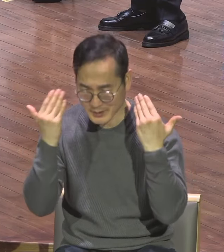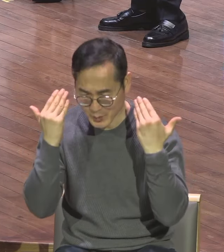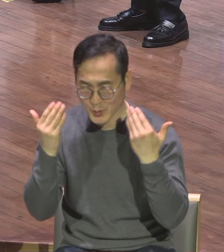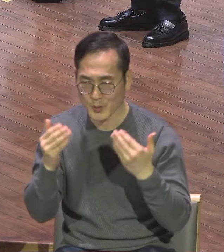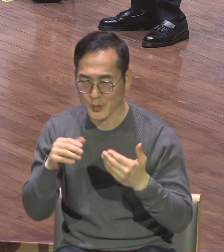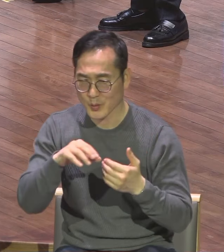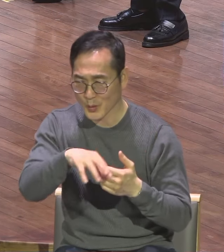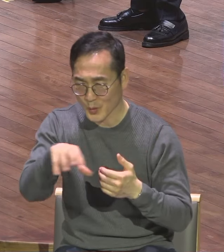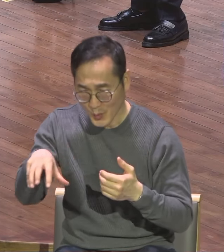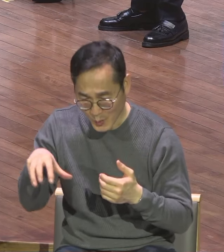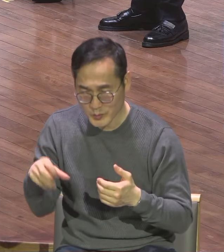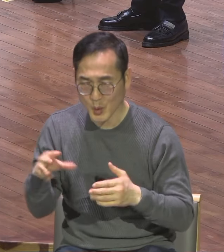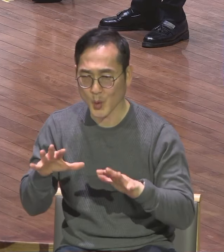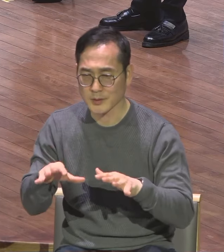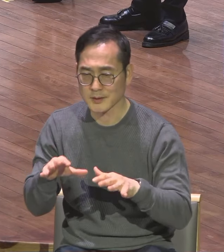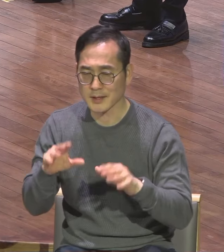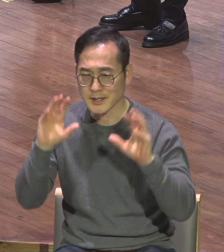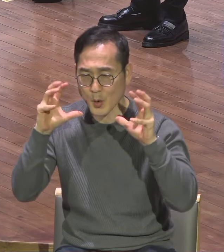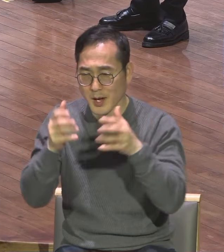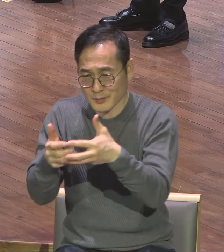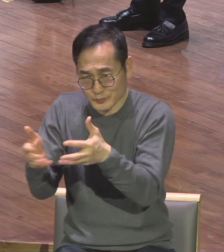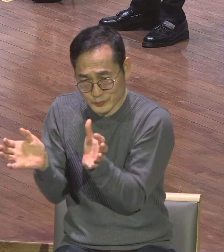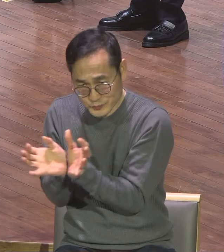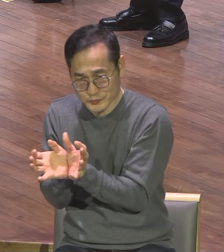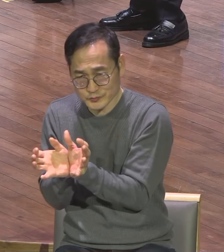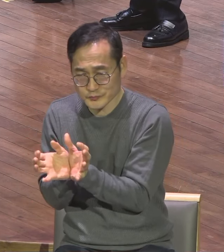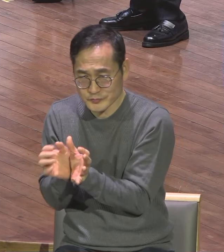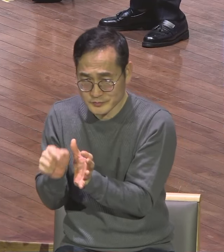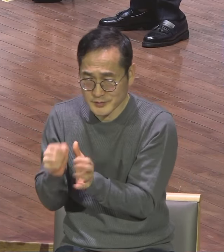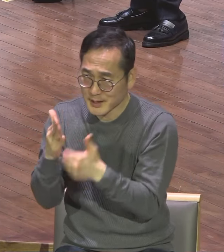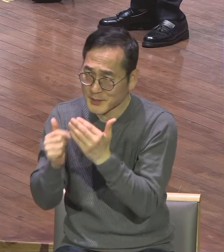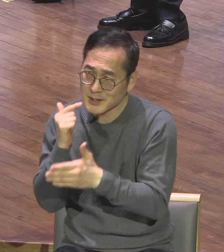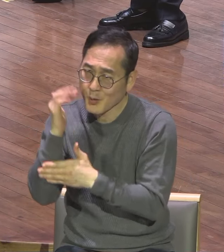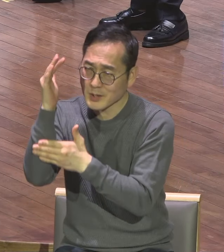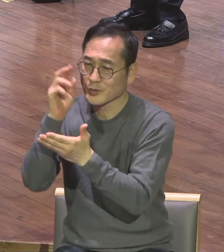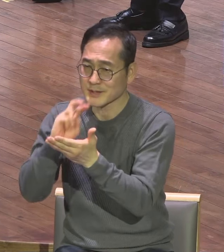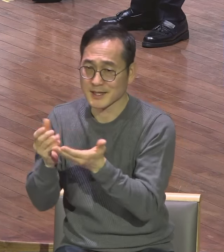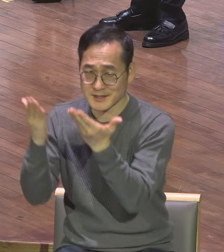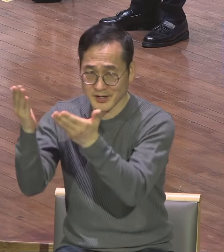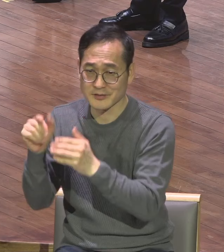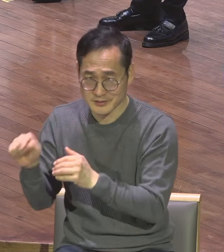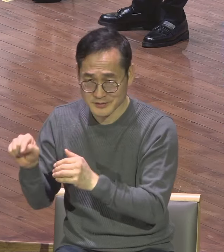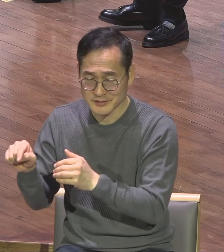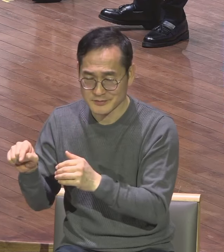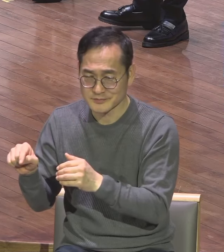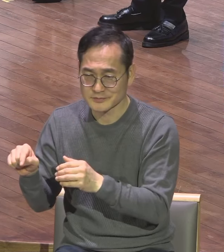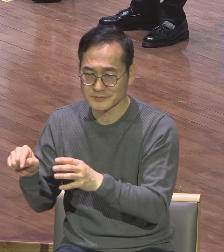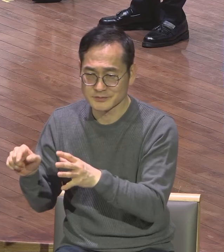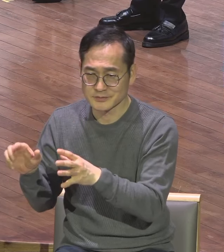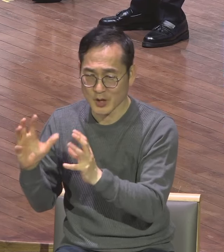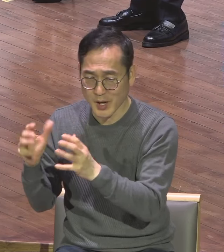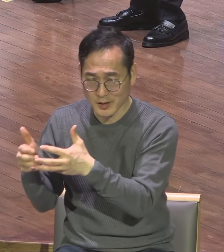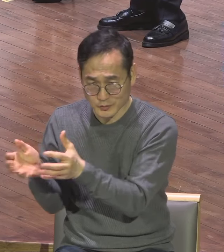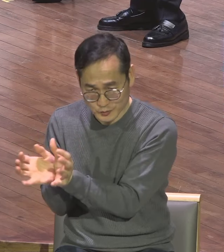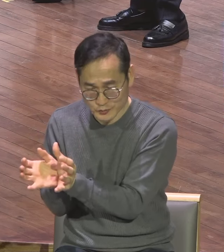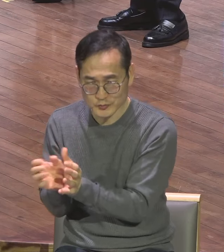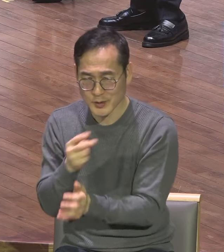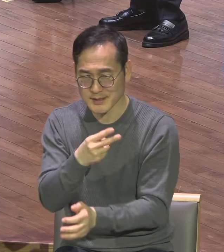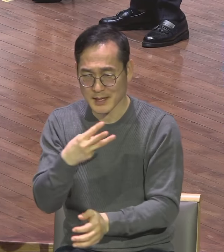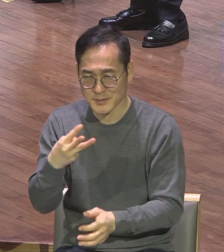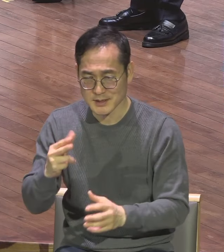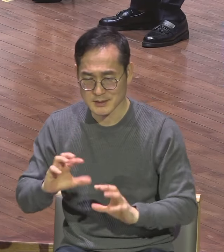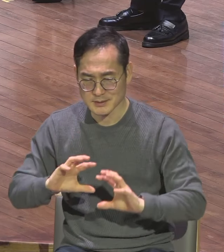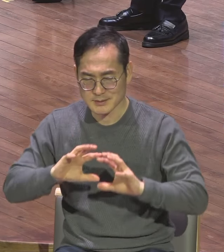위에 오늘 기관 특성을 통해 하나님께 영광 돌리고 참된 언약의 바톤을 전달하길 소원하는 영화국과 237 나라에 흩어진